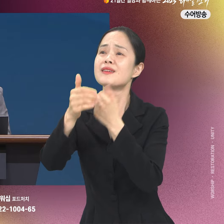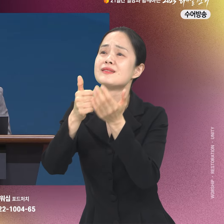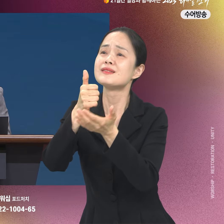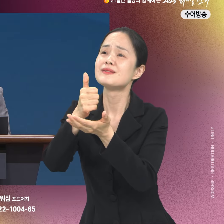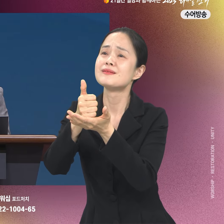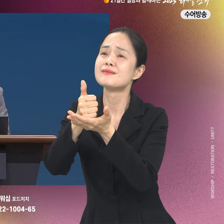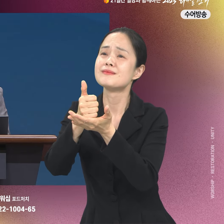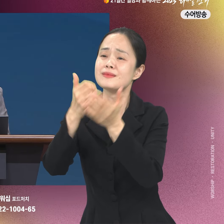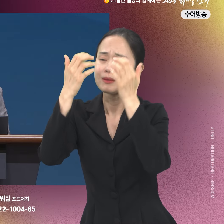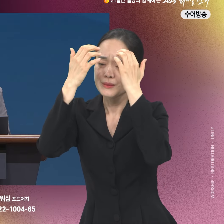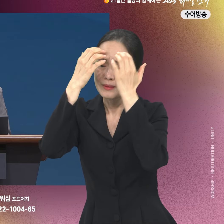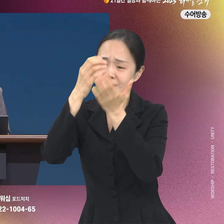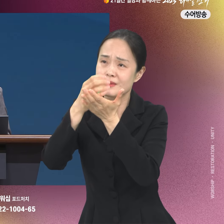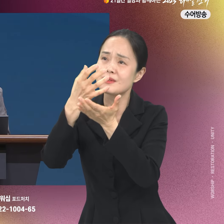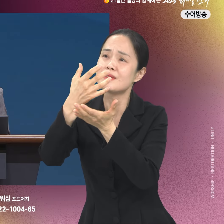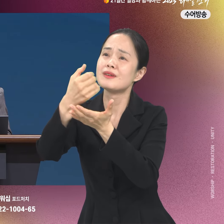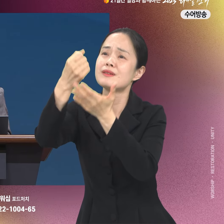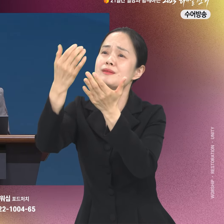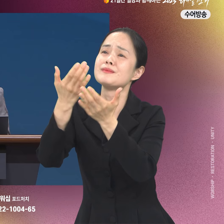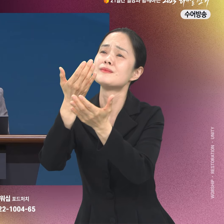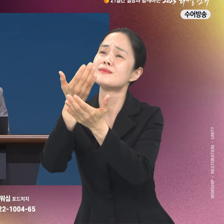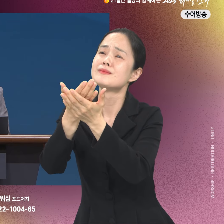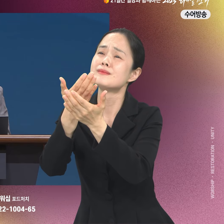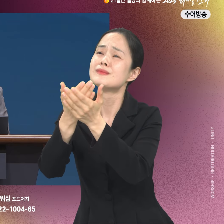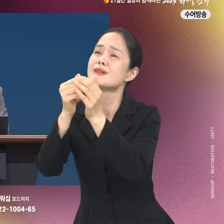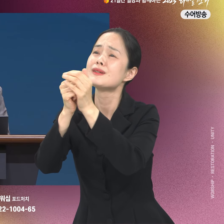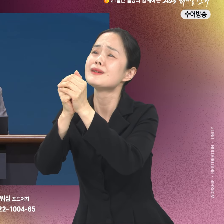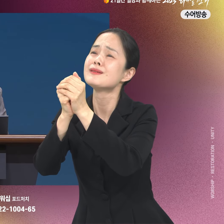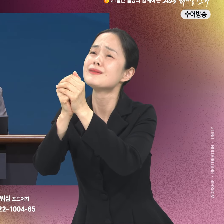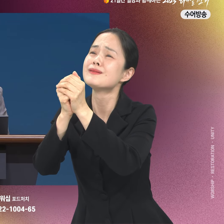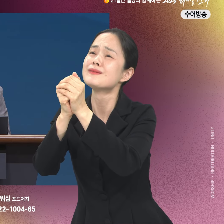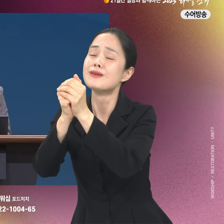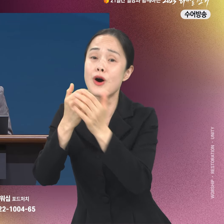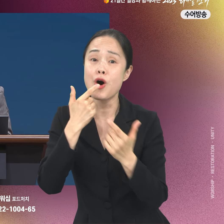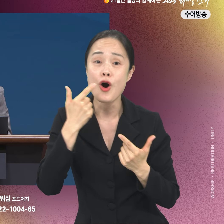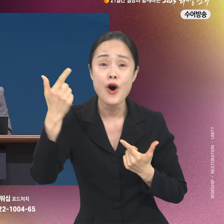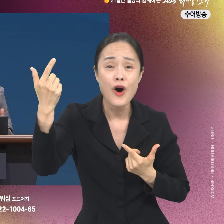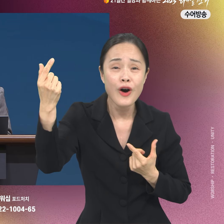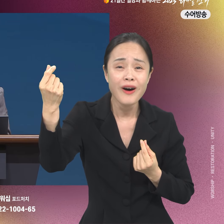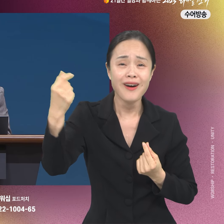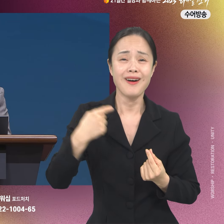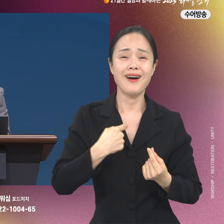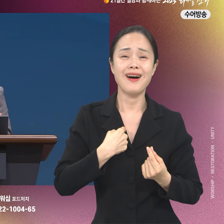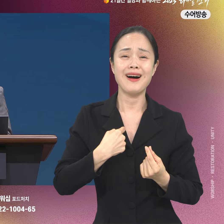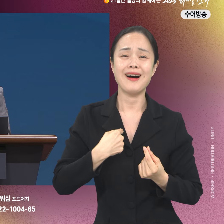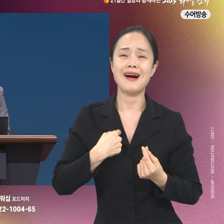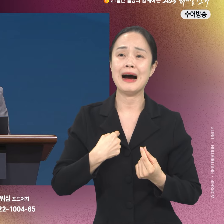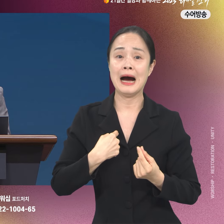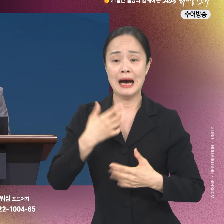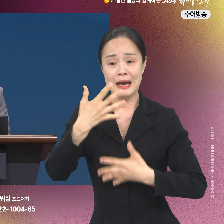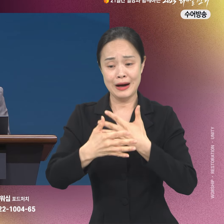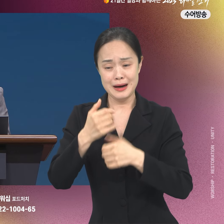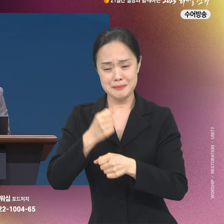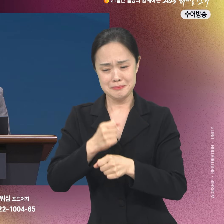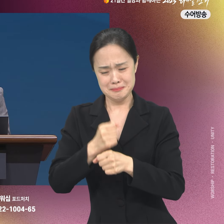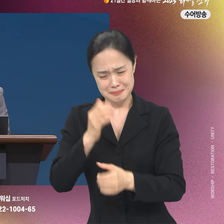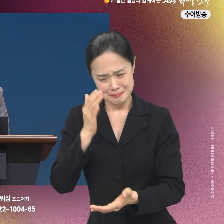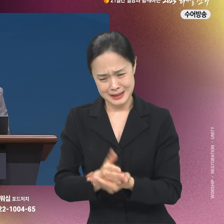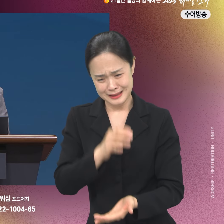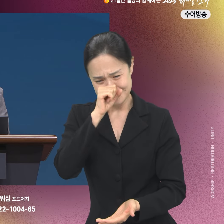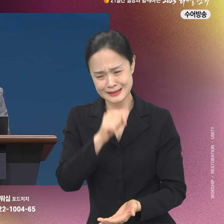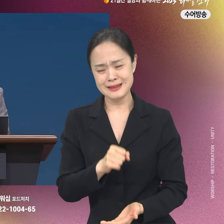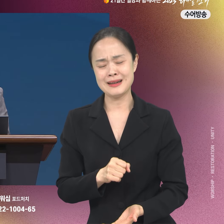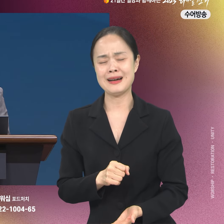그때 제 심정이 그랬어요. 내가 왜 시작했을까부터 시작해서 이거 좀 제발 좀 어떻게 좀 치워주세요, 뭐